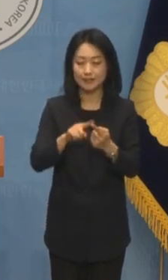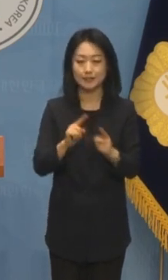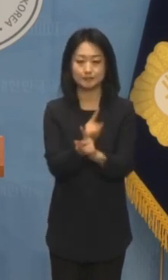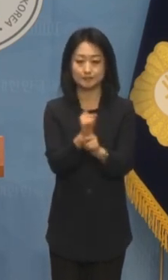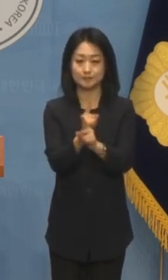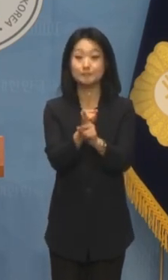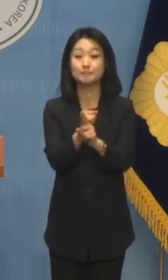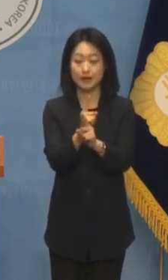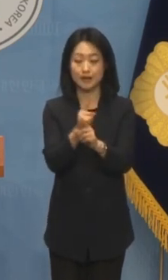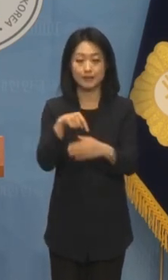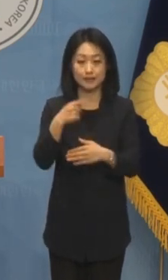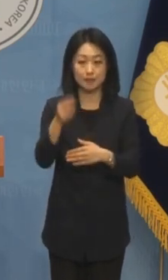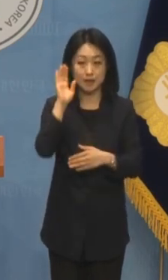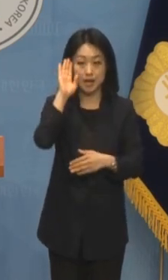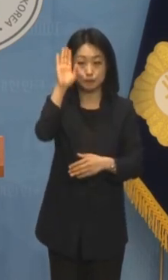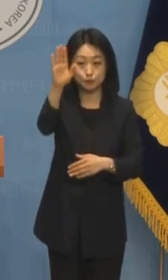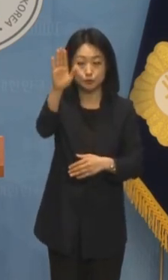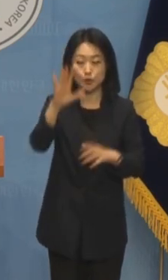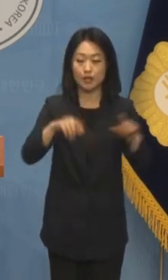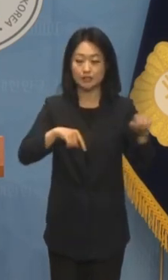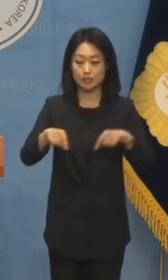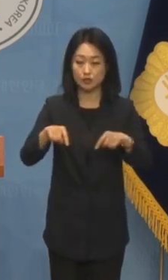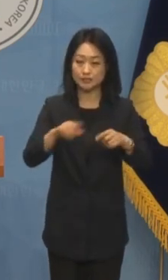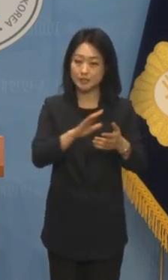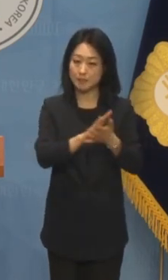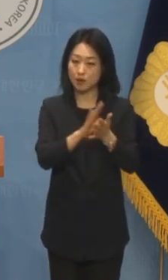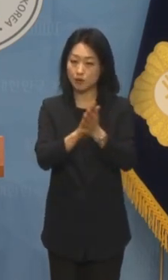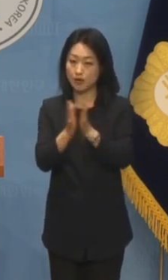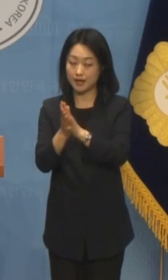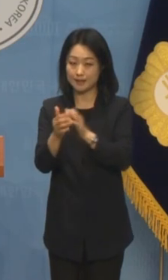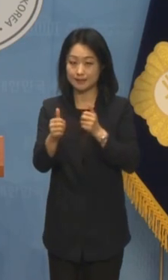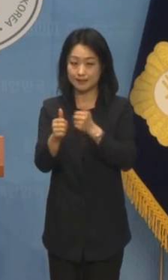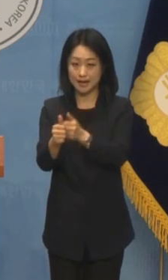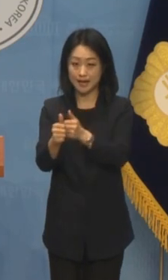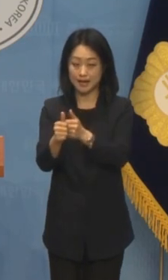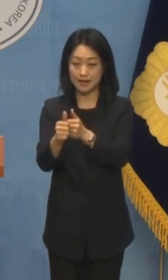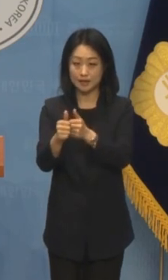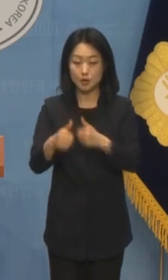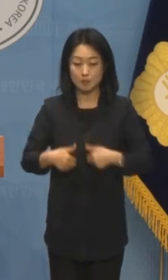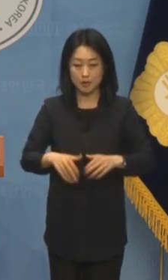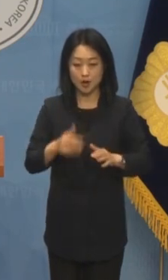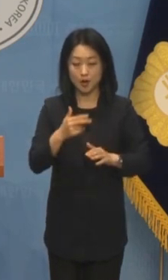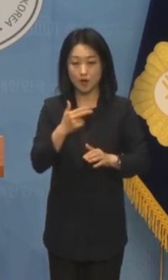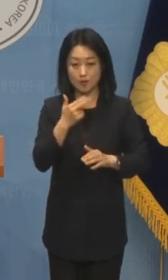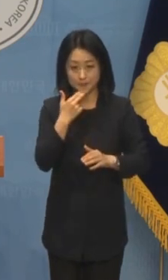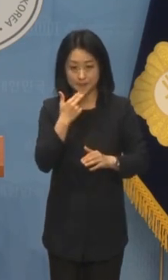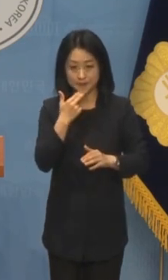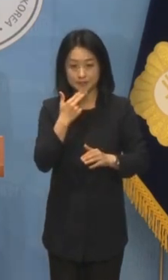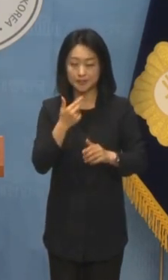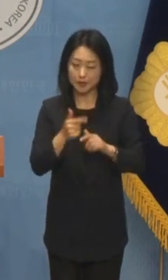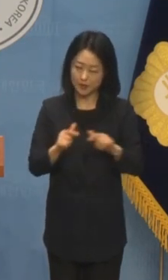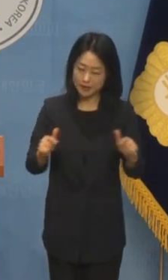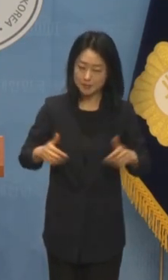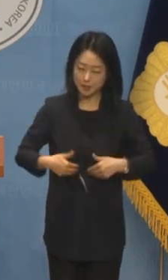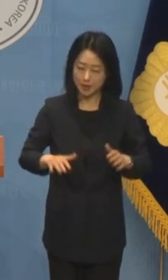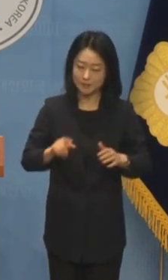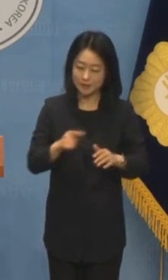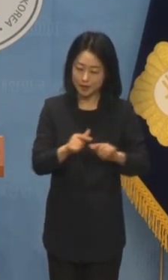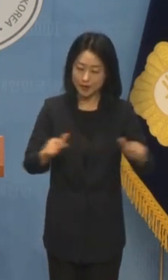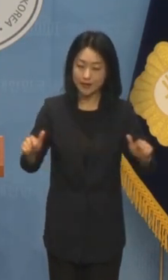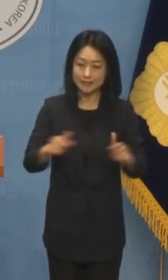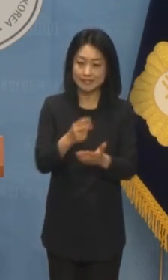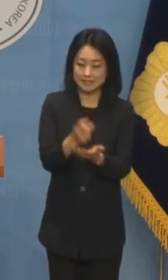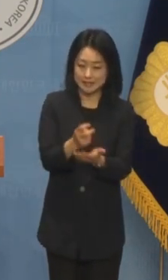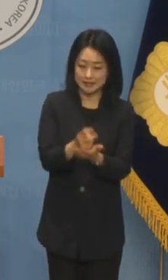정비하고 향후 정치 변동성을 대비하고 또 불필요한 당원 당교 규정을 정비하는 등 총